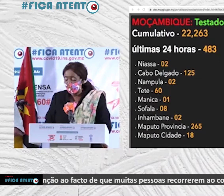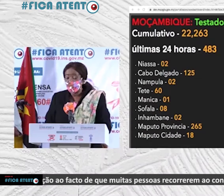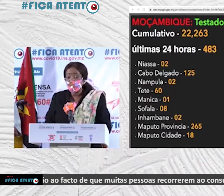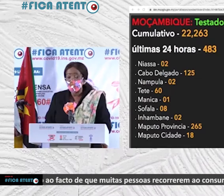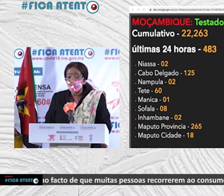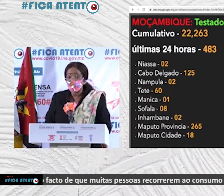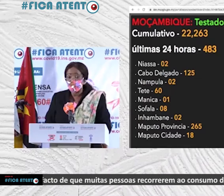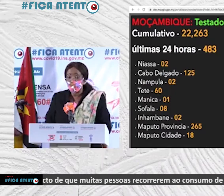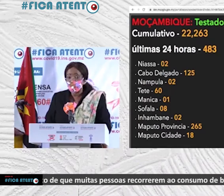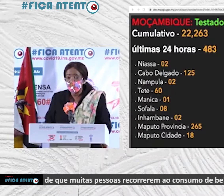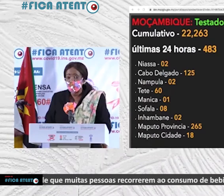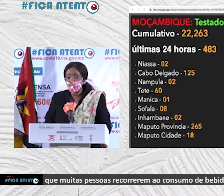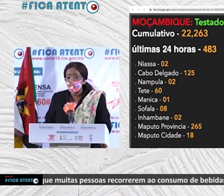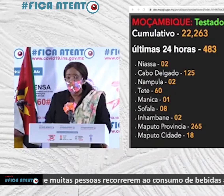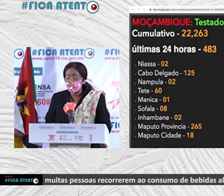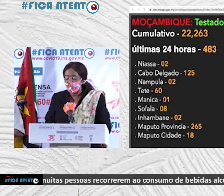província de Maputo